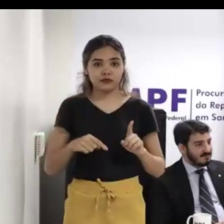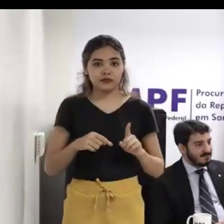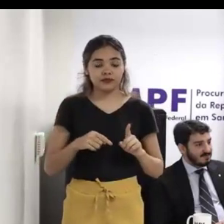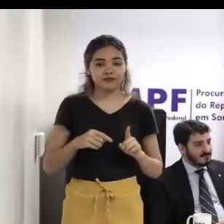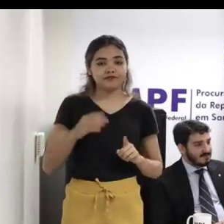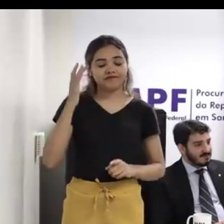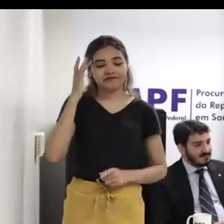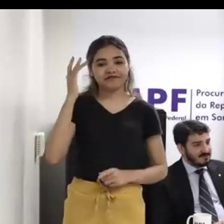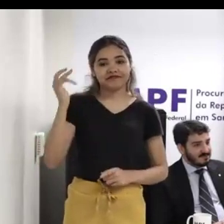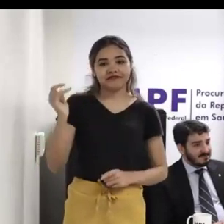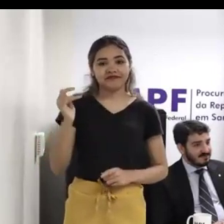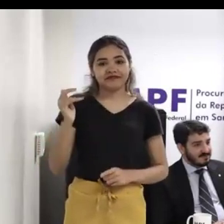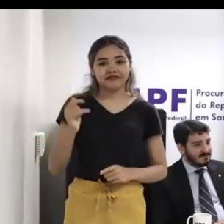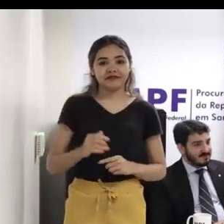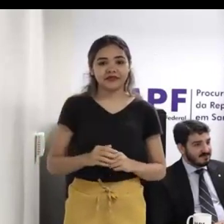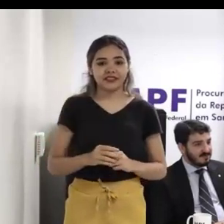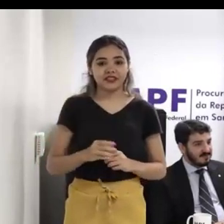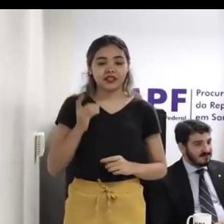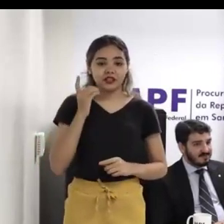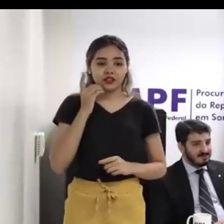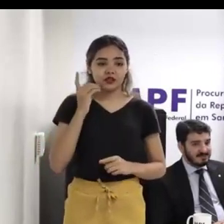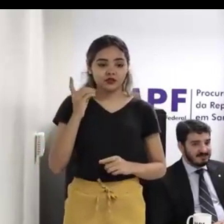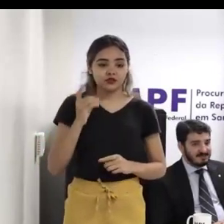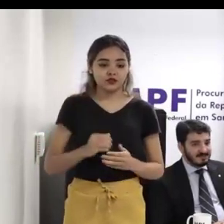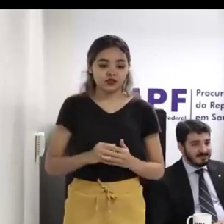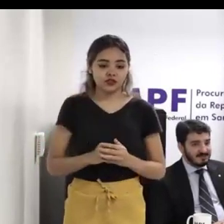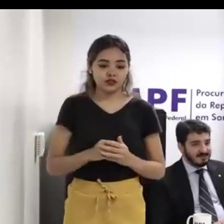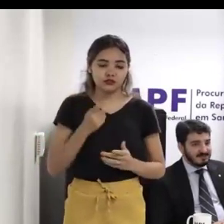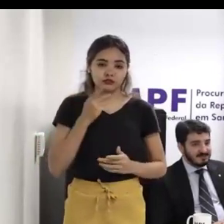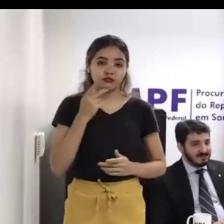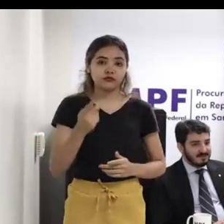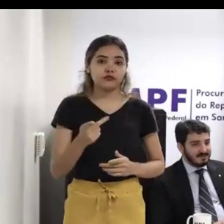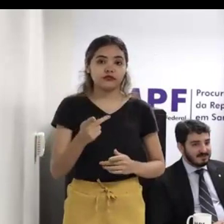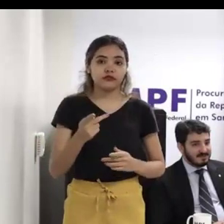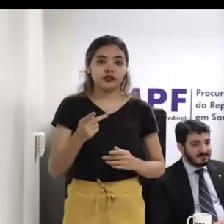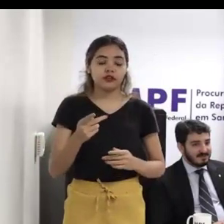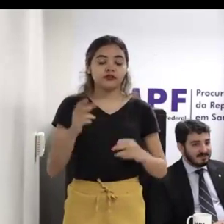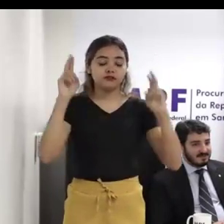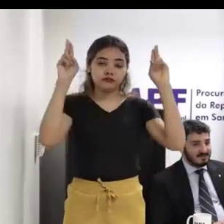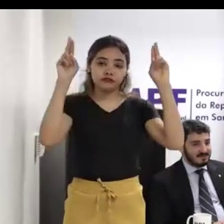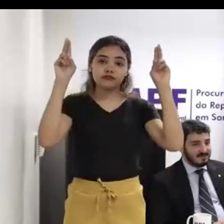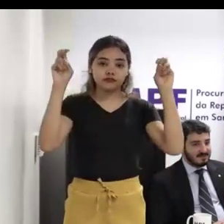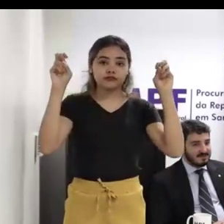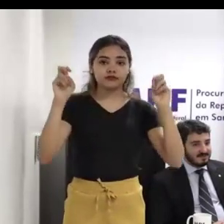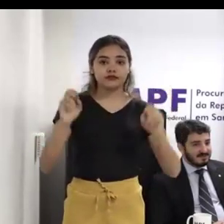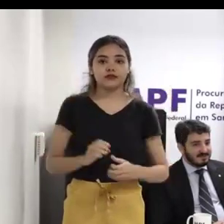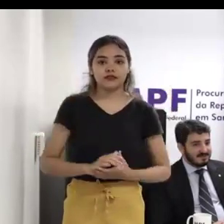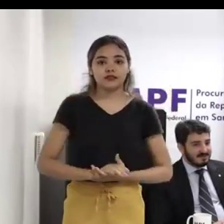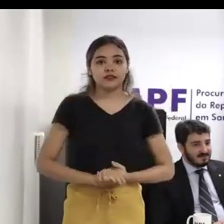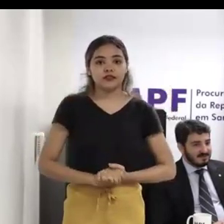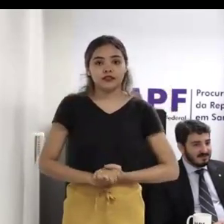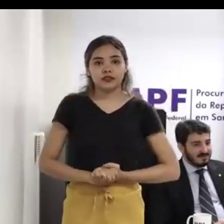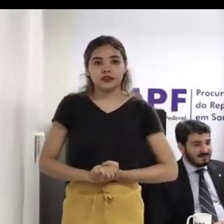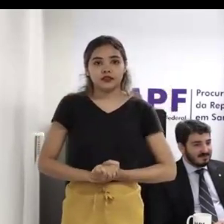né para fazer assim realmente essa massificação dessa temática trazendo aí para toda a nossa